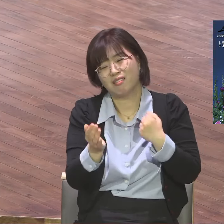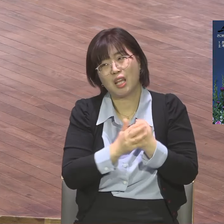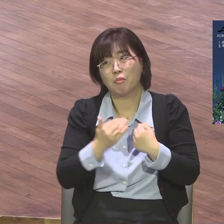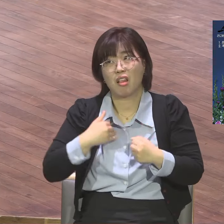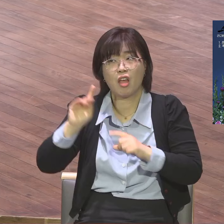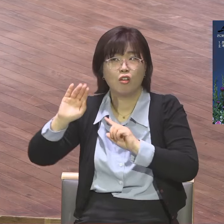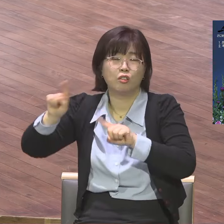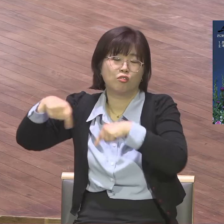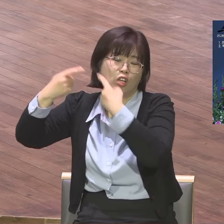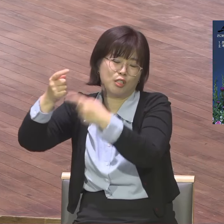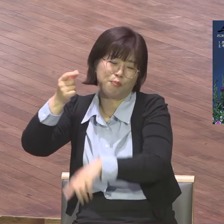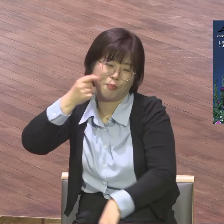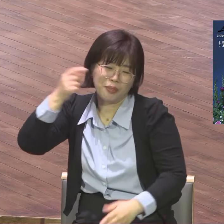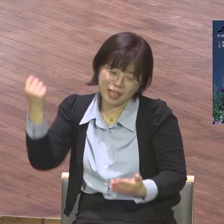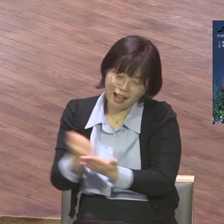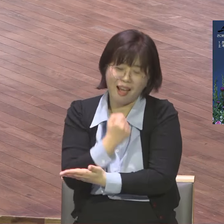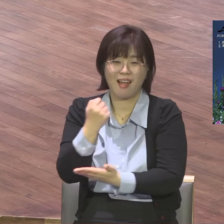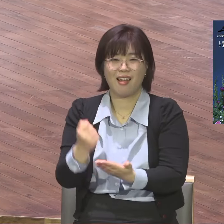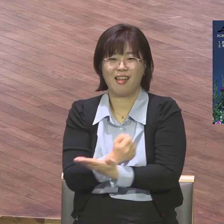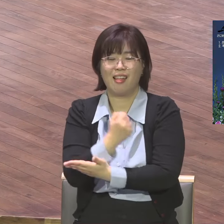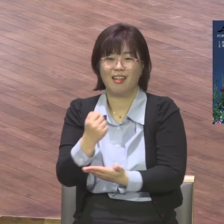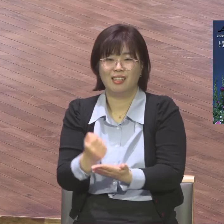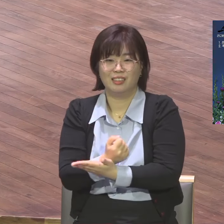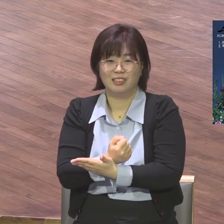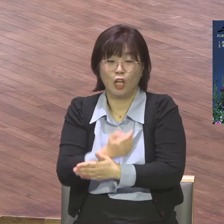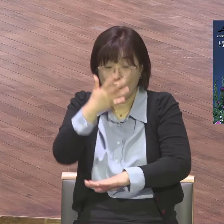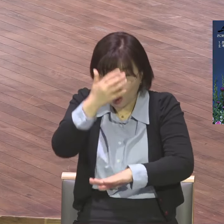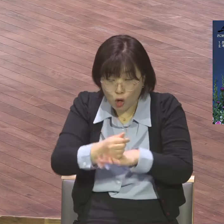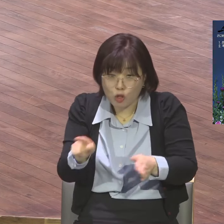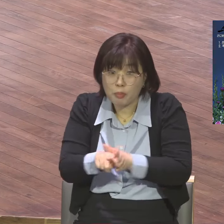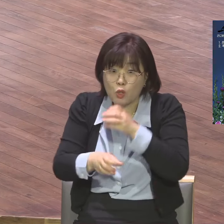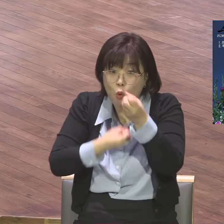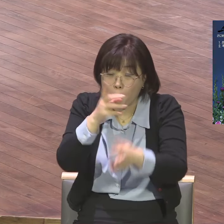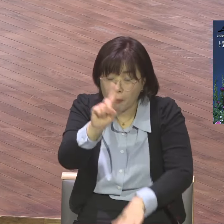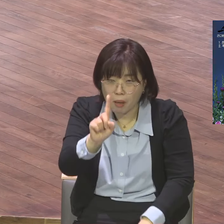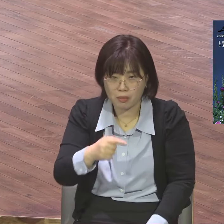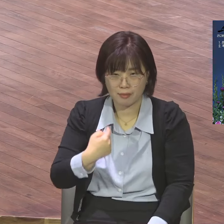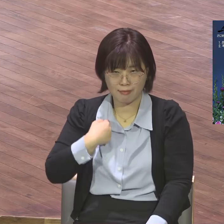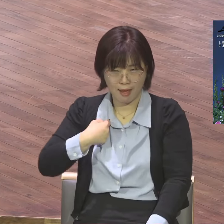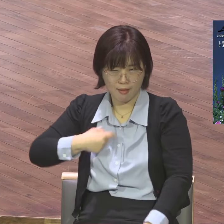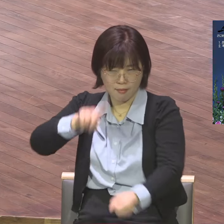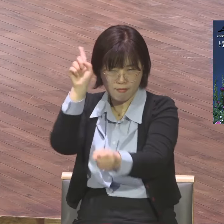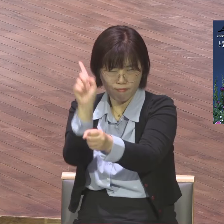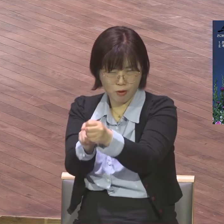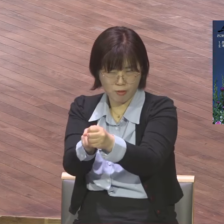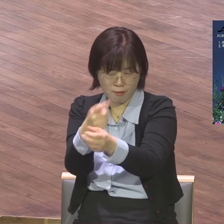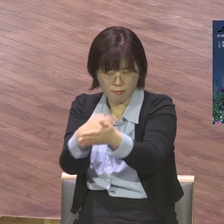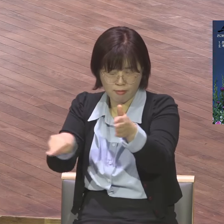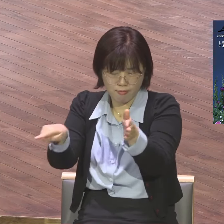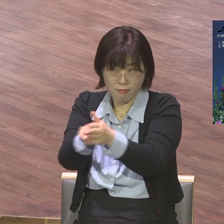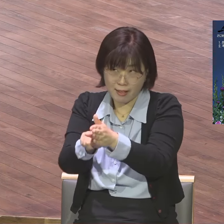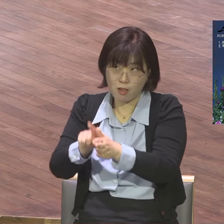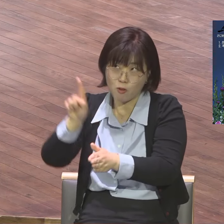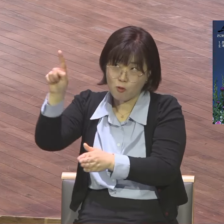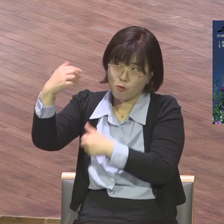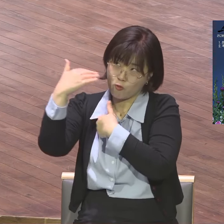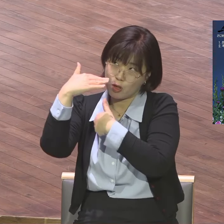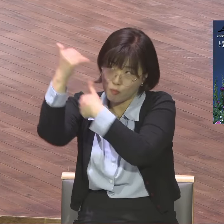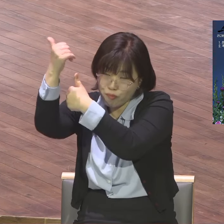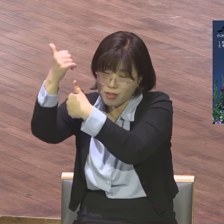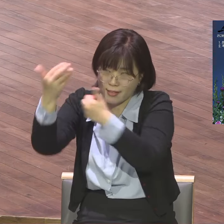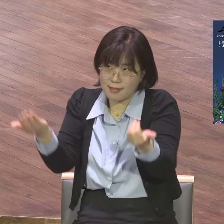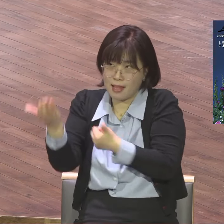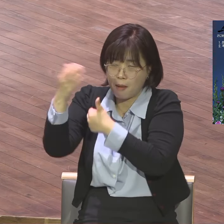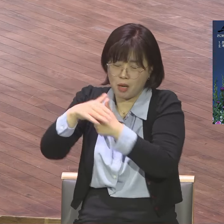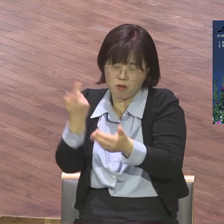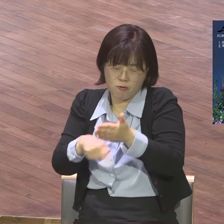3장 14절 고백처럼 푯대를 향하여 그리스도 예수 안에서 하나님이 위에서 부르신 부름을 삼으려야 나는